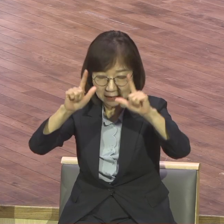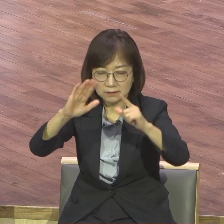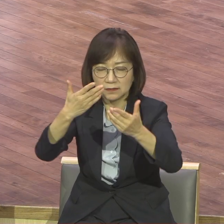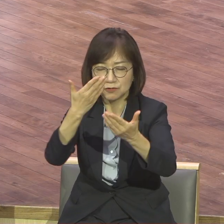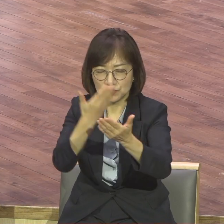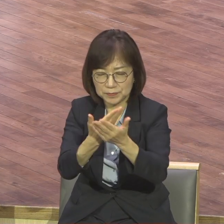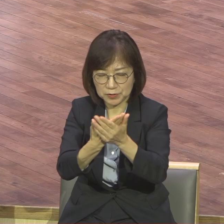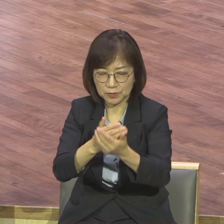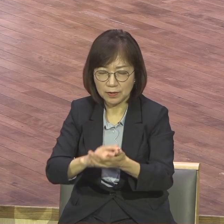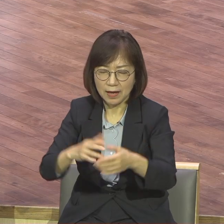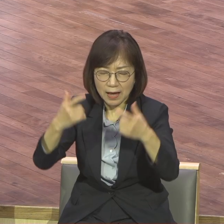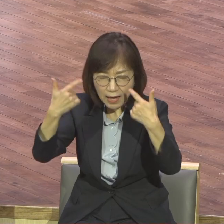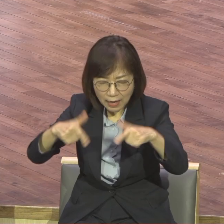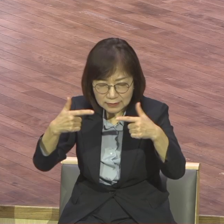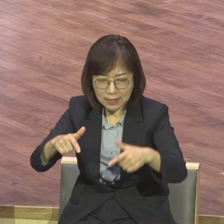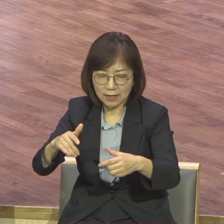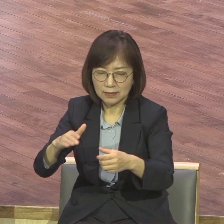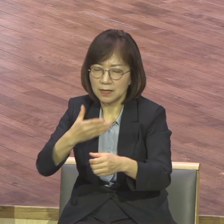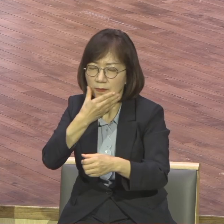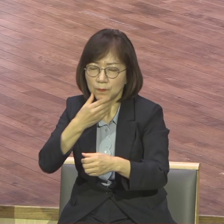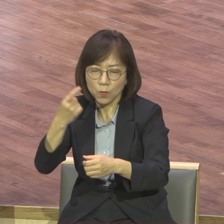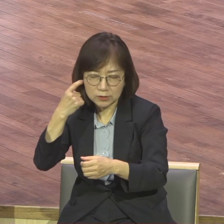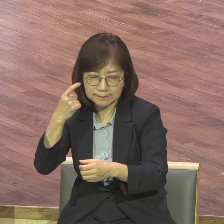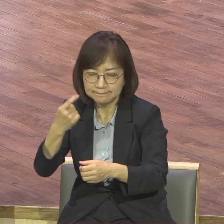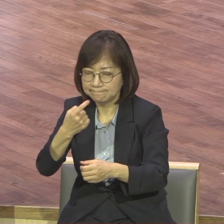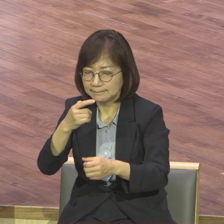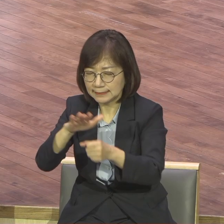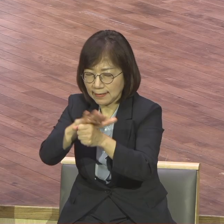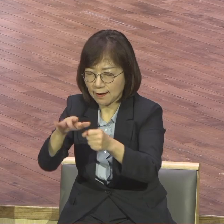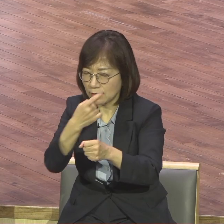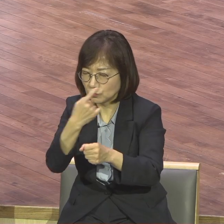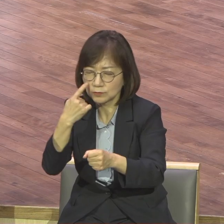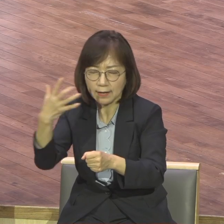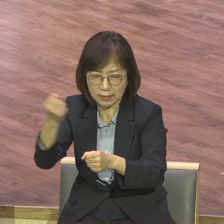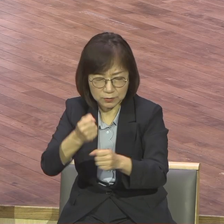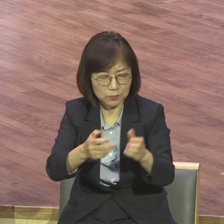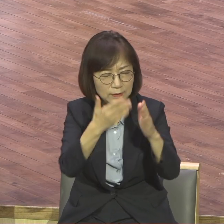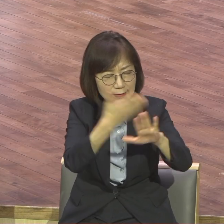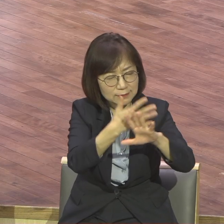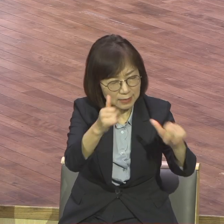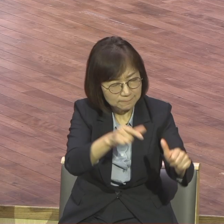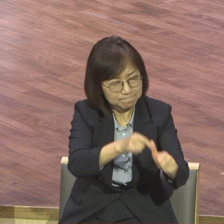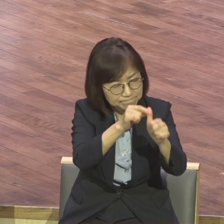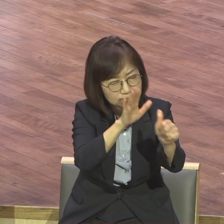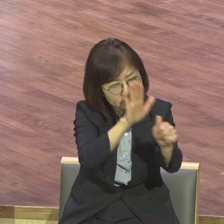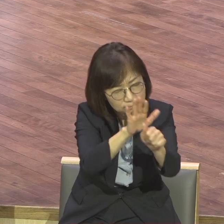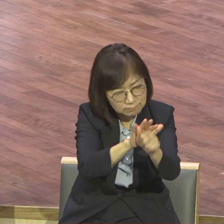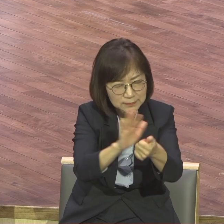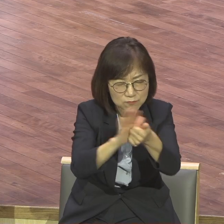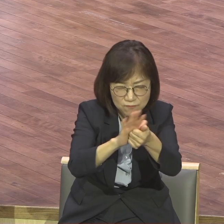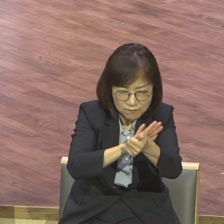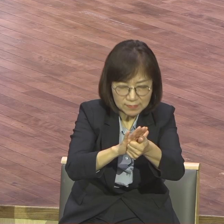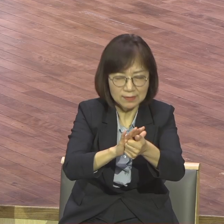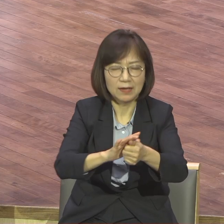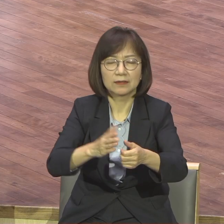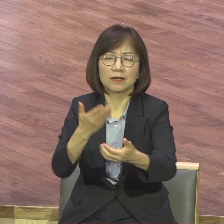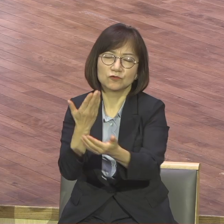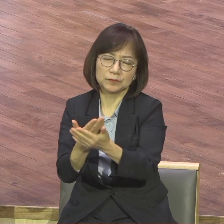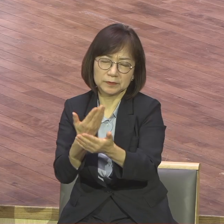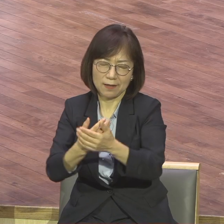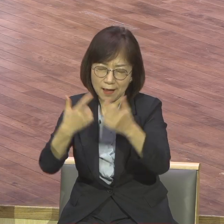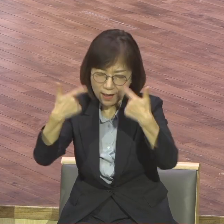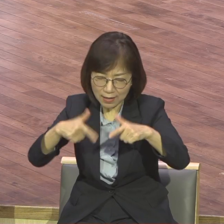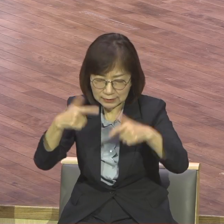복음적 사랑의 시각을 가지고 사람을 살리는 자들 되게 도와 주옵소서. 너희 수다시 영적 싸움에